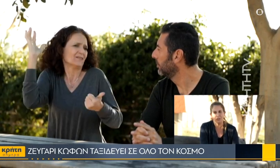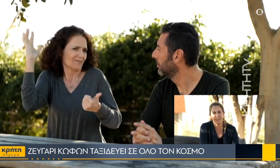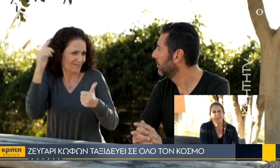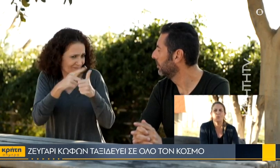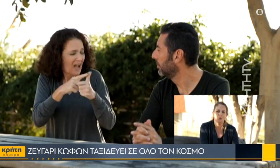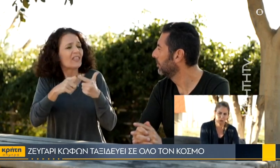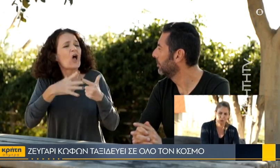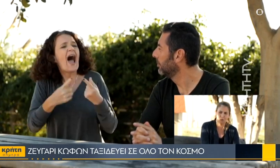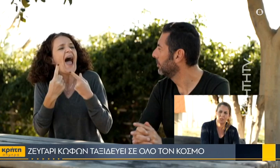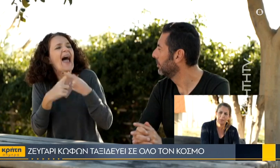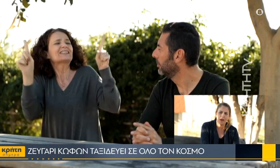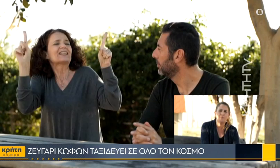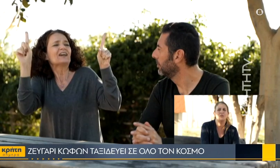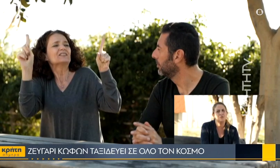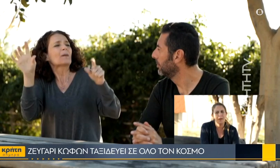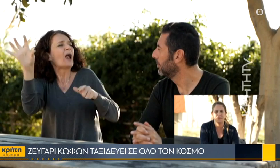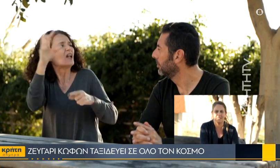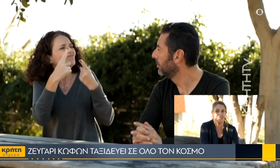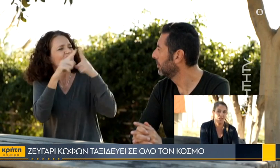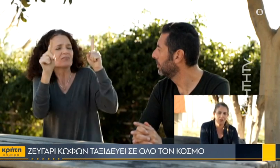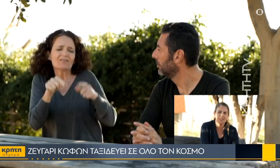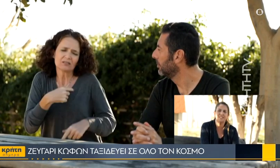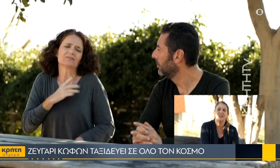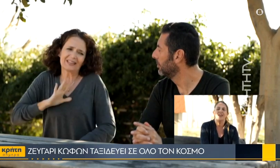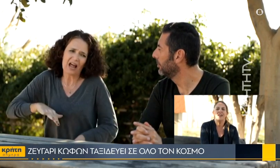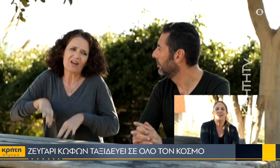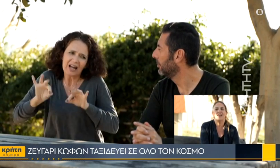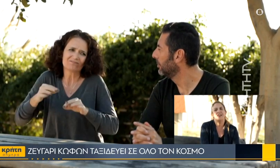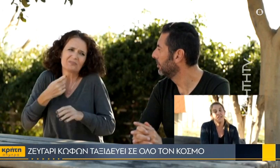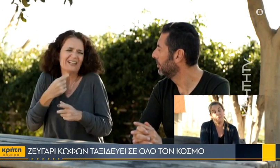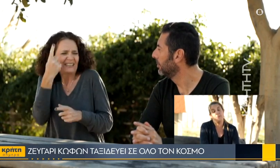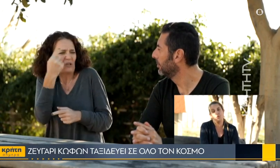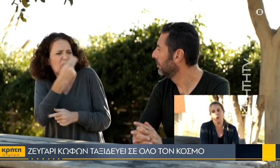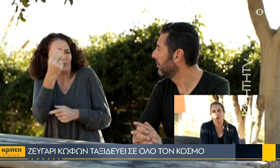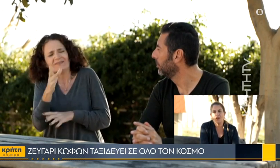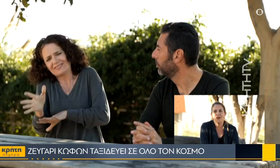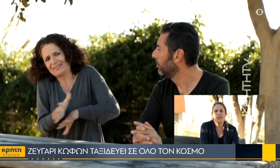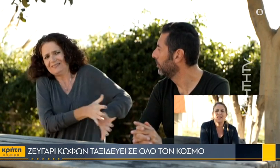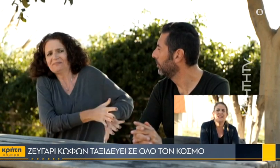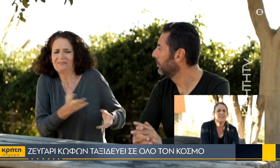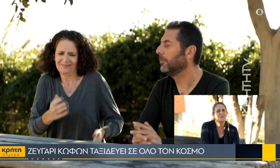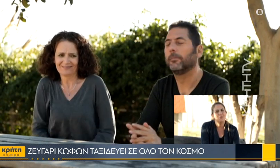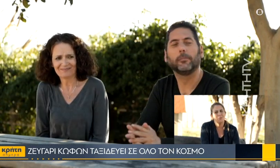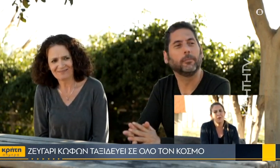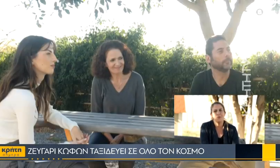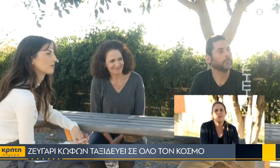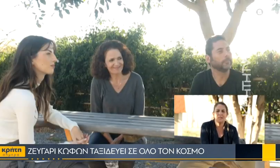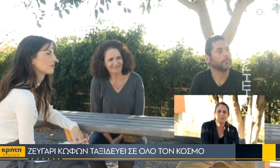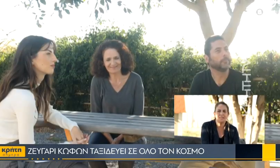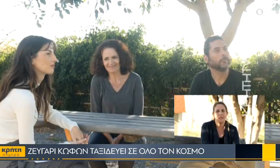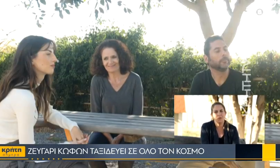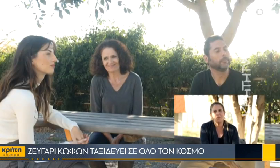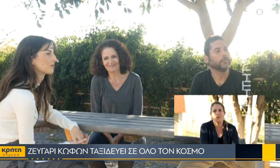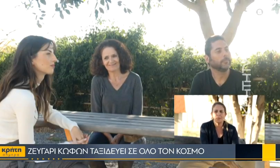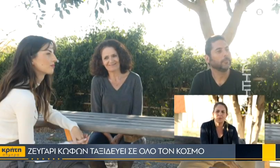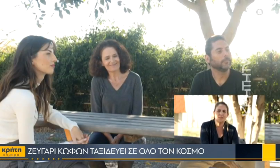πολύ τουριστικές, που όλος ο κόσμος έχει πάει, που τις βλέπεις και στην τηλεόραση, είναι μεν πολύ ωραίο, αλλά είναι κάτι το οποίο,